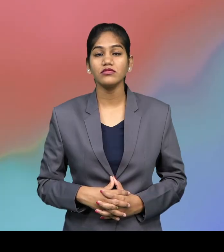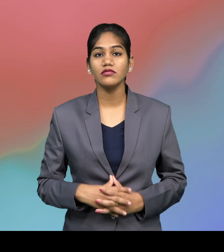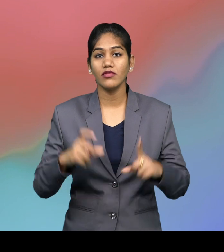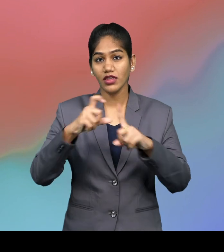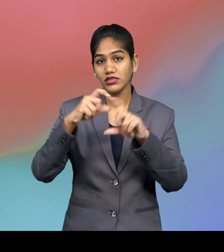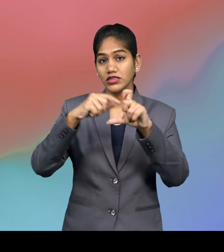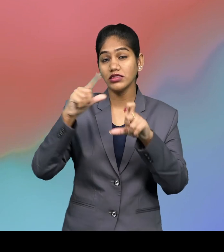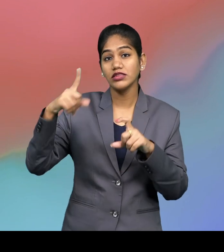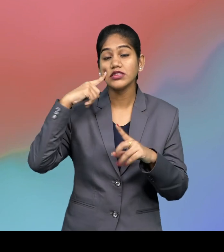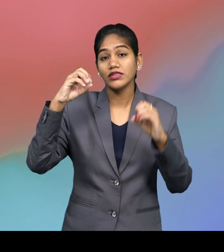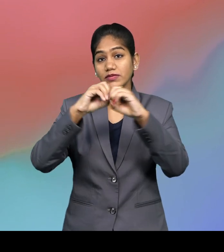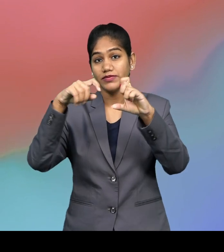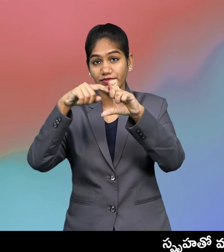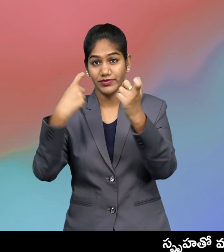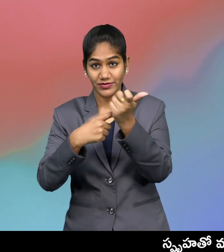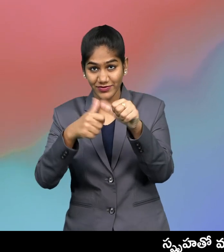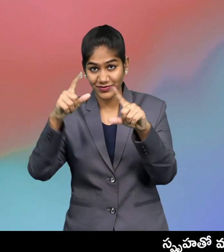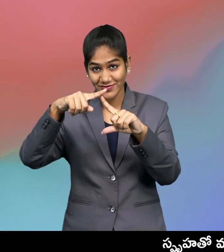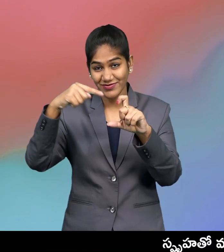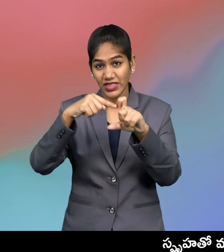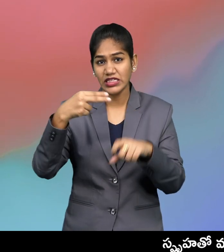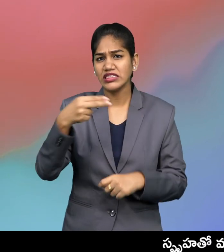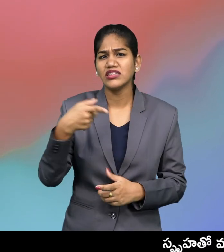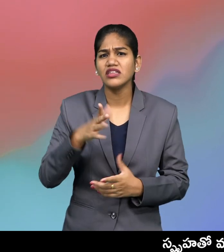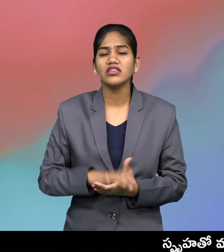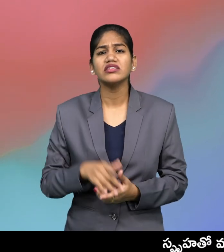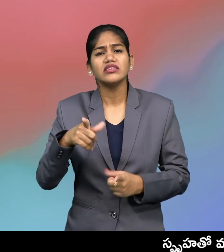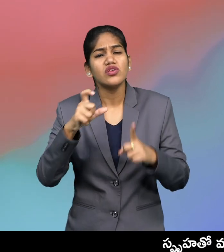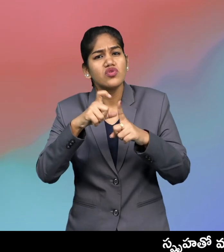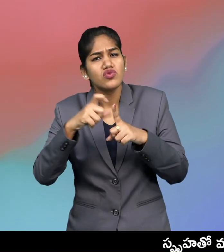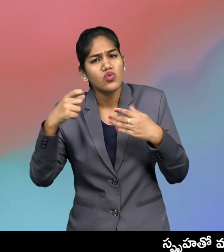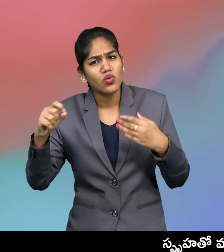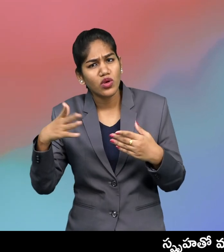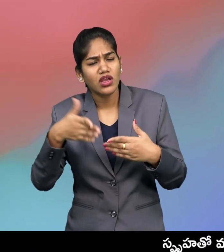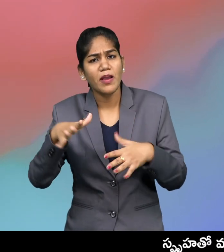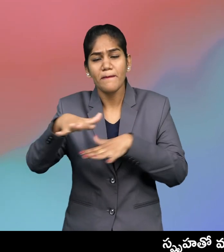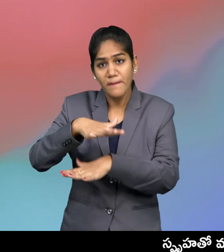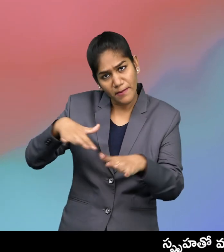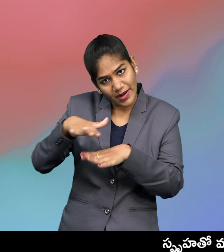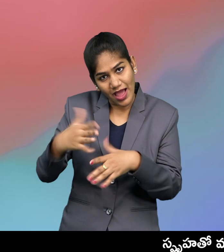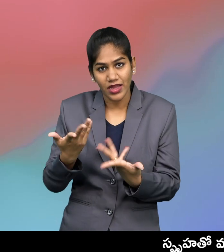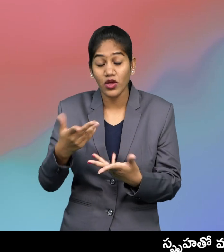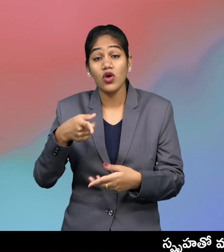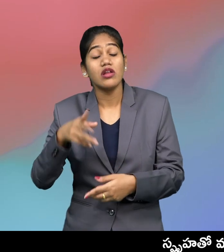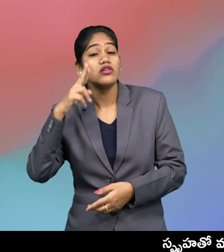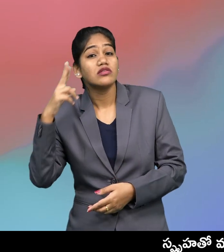మూడు ఉద్దేశపూర్వకంగా, స్పృహతో మరియు ఉద్దేశపూర్వకంగా జరిగింది.